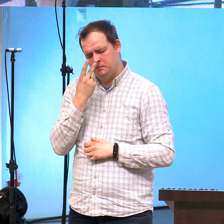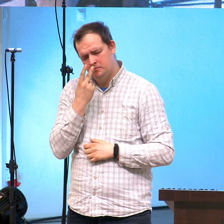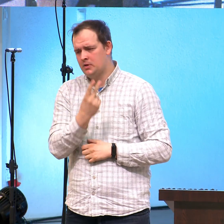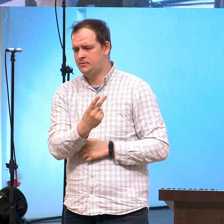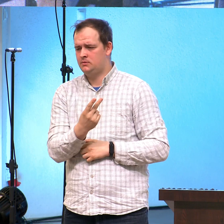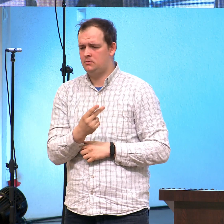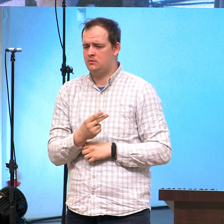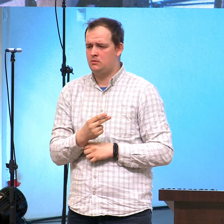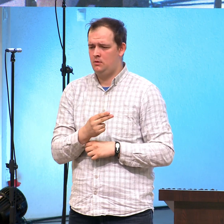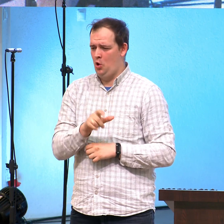смотрю,